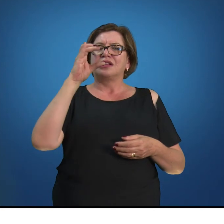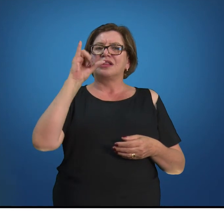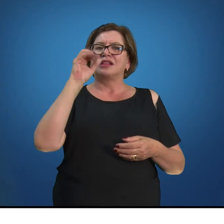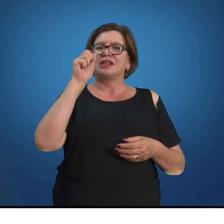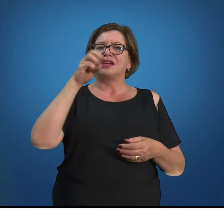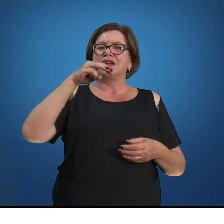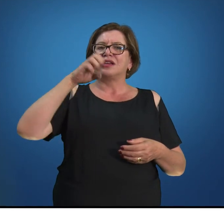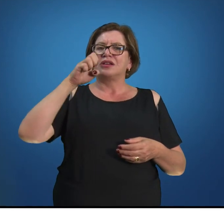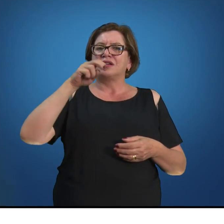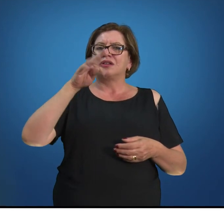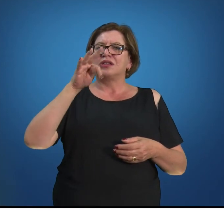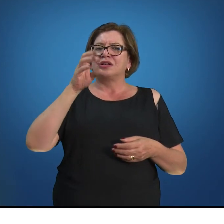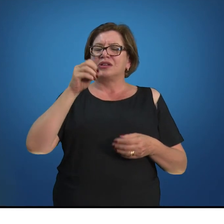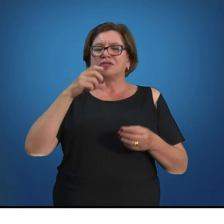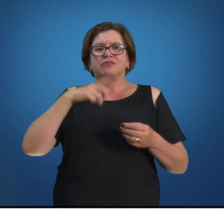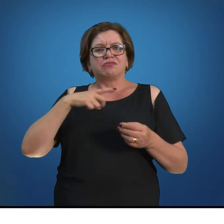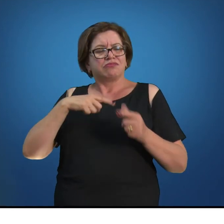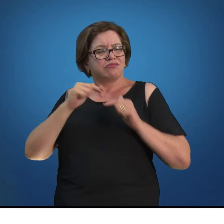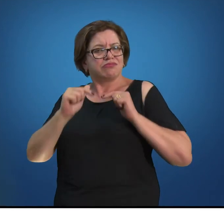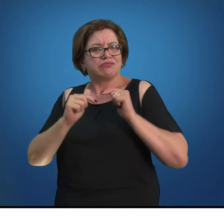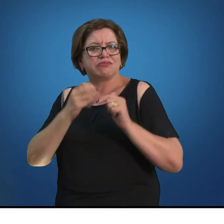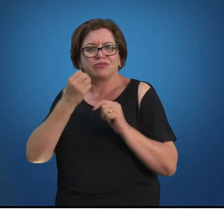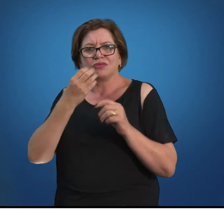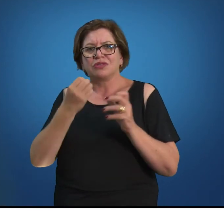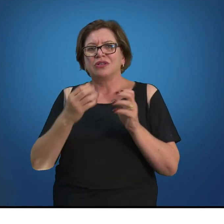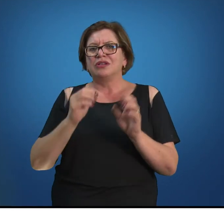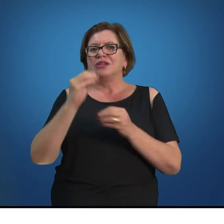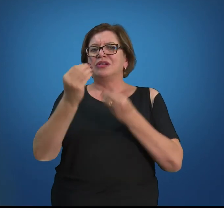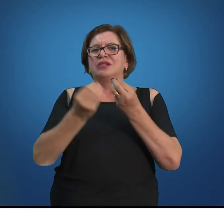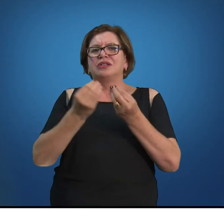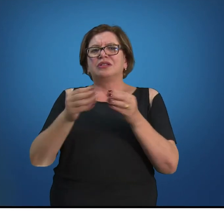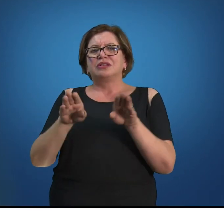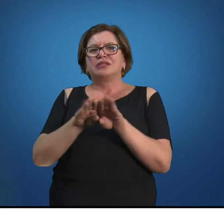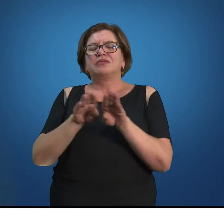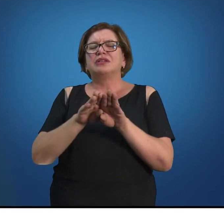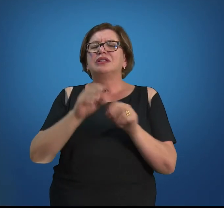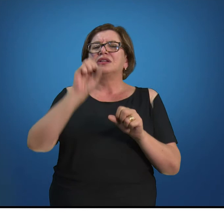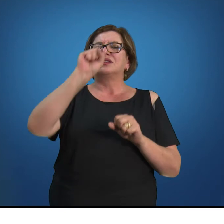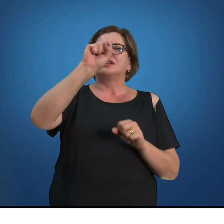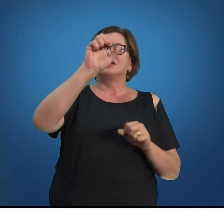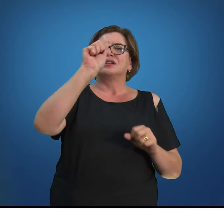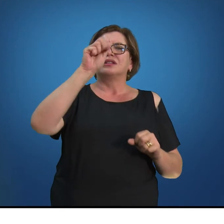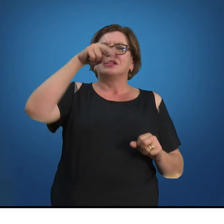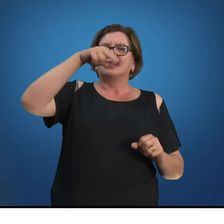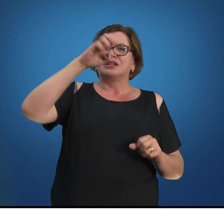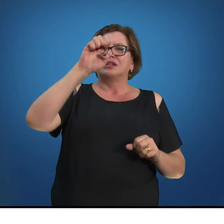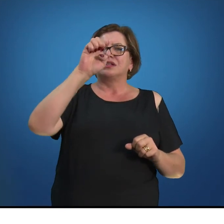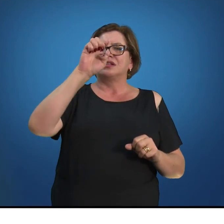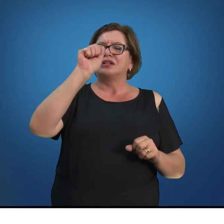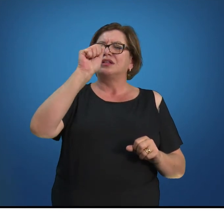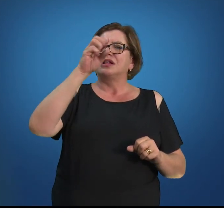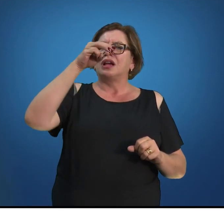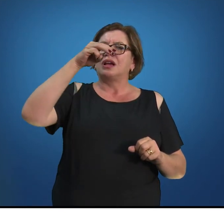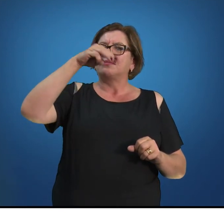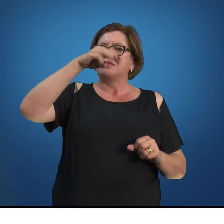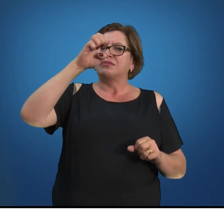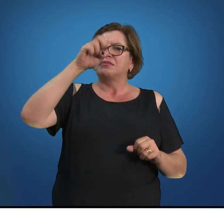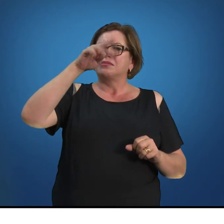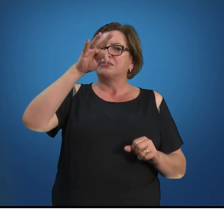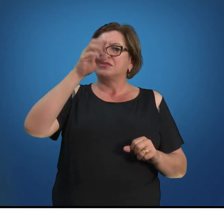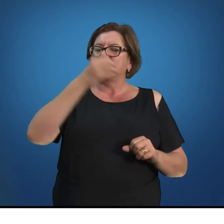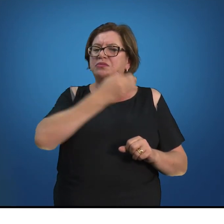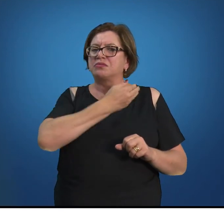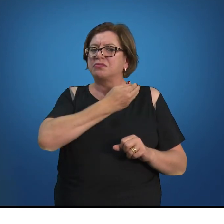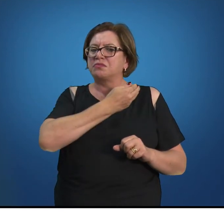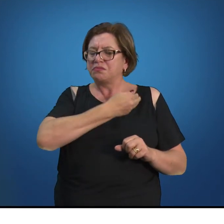dos serviços prestados, o serviço comunitário, o saneamento ambiental público e não privado, e